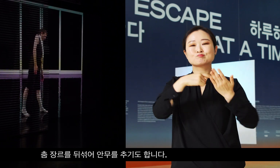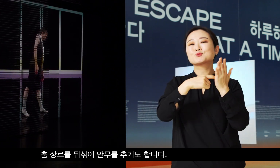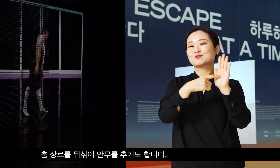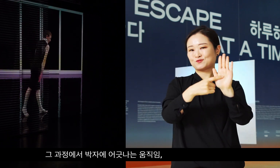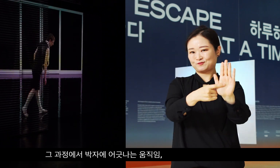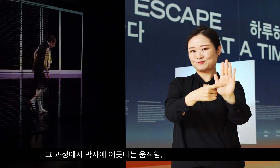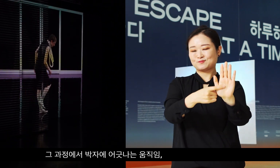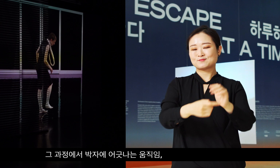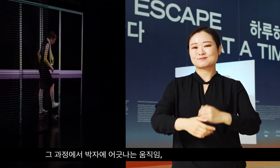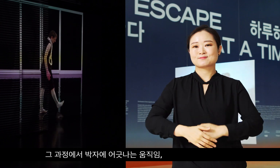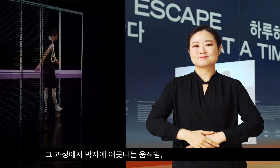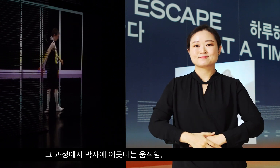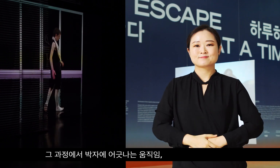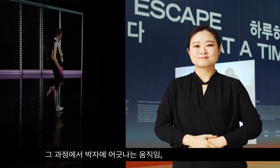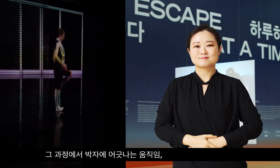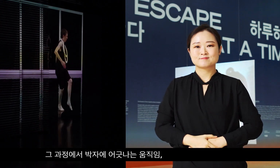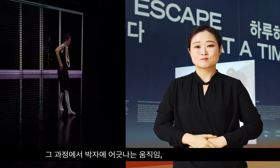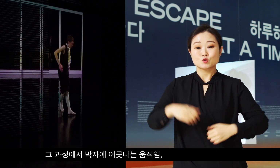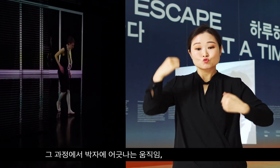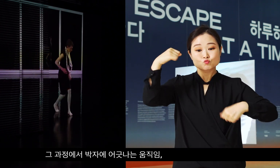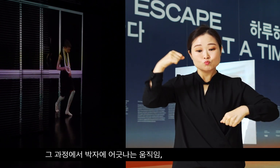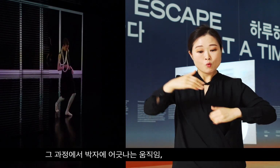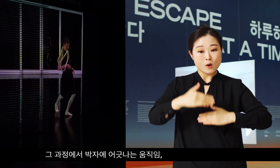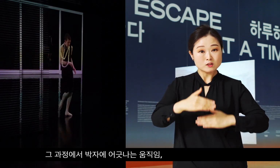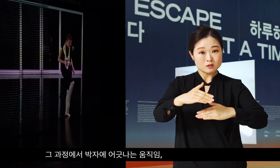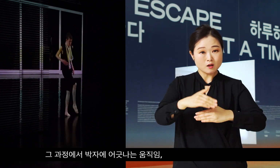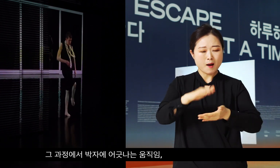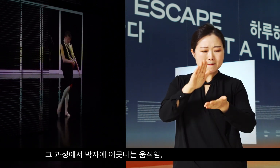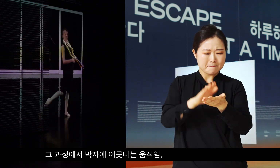그 과정에서 박자에 어긋나는 움직임,